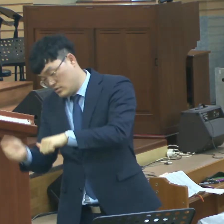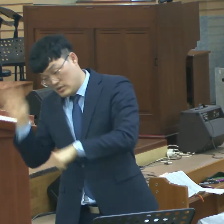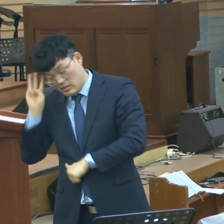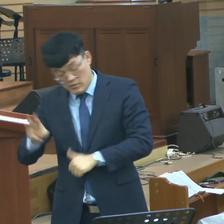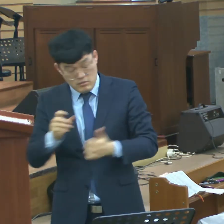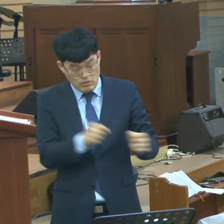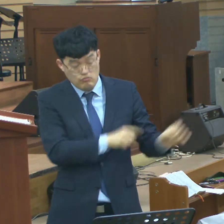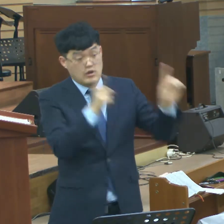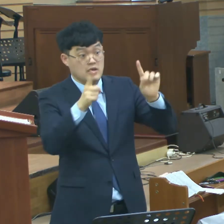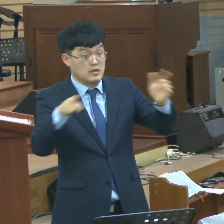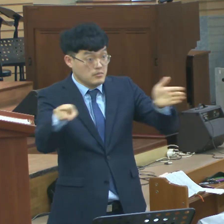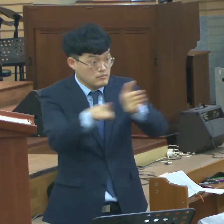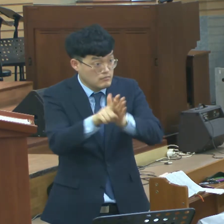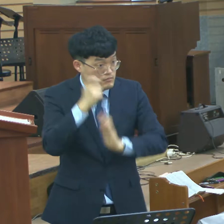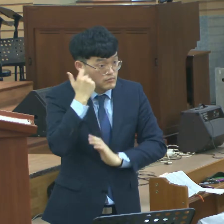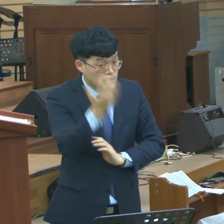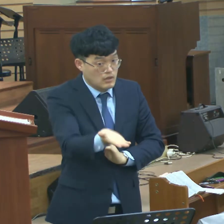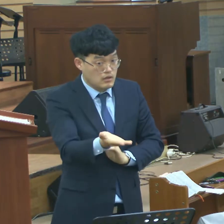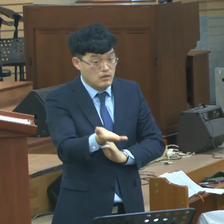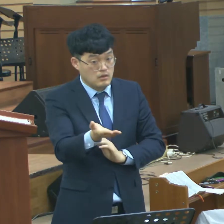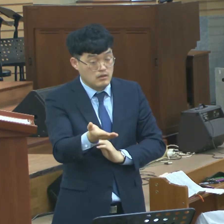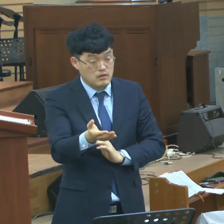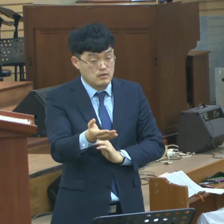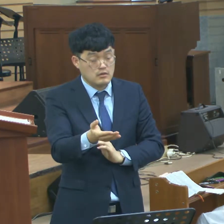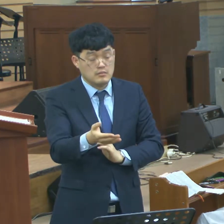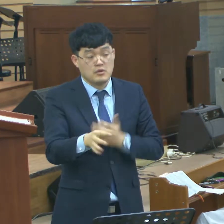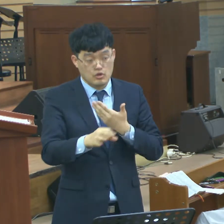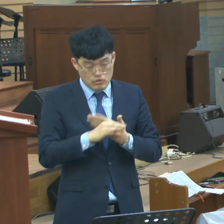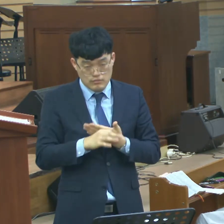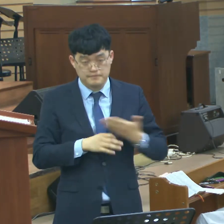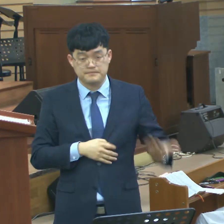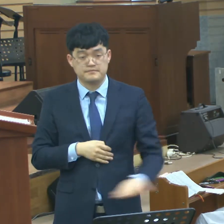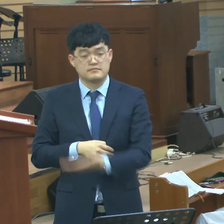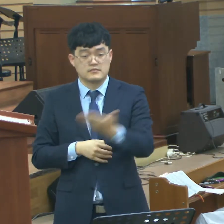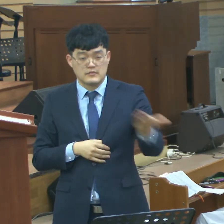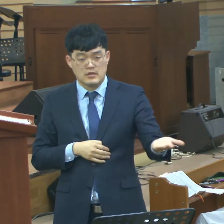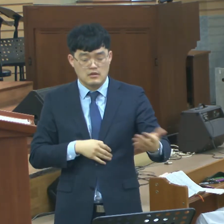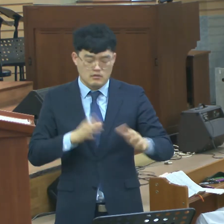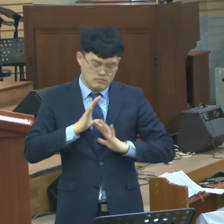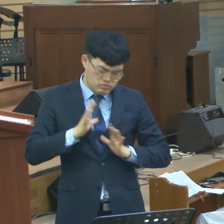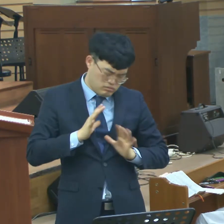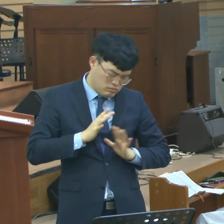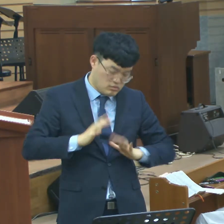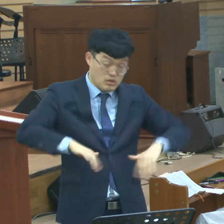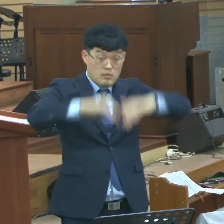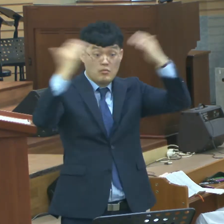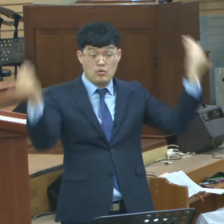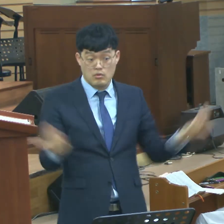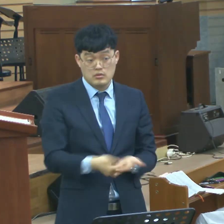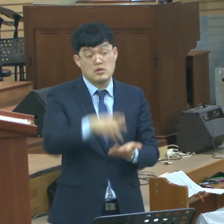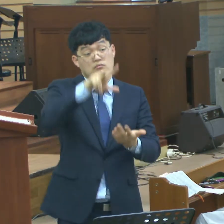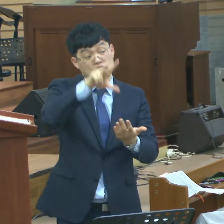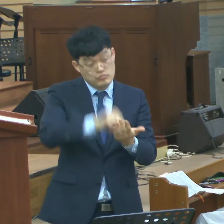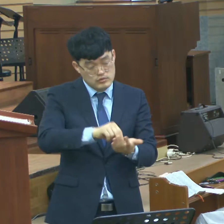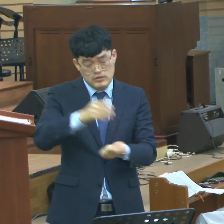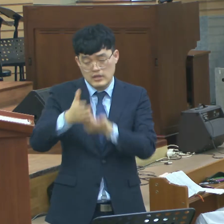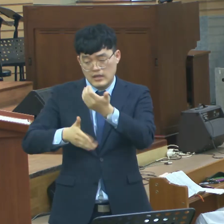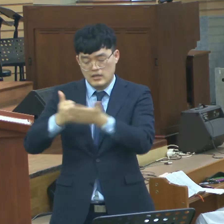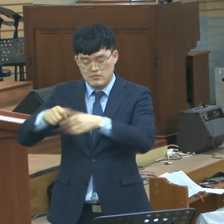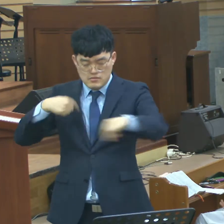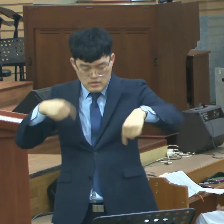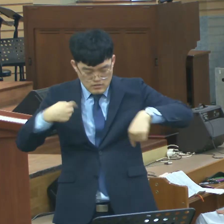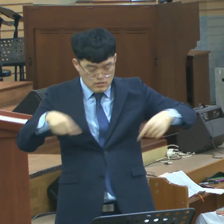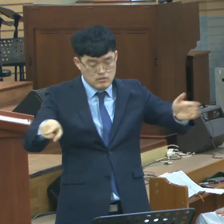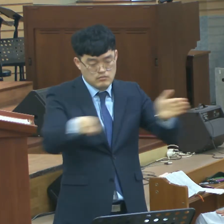것을 믿으십니까? 네. 그러면요, 여러분을 두렵게 하는 모든 문제를 하나님이 다스릴 것도